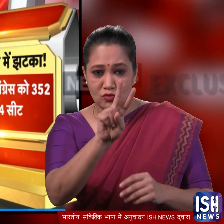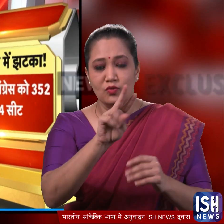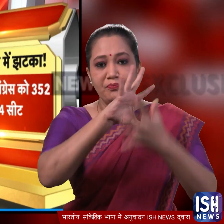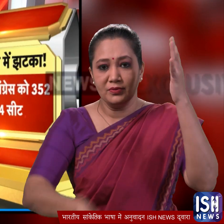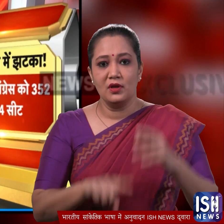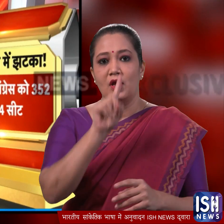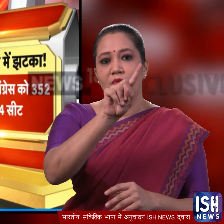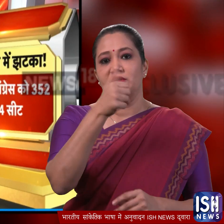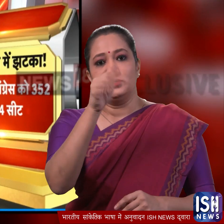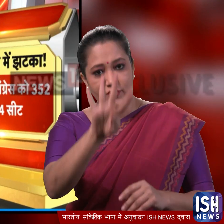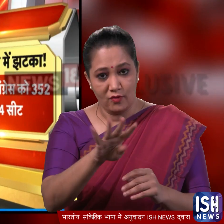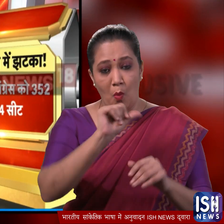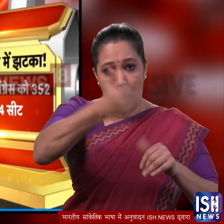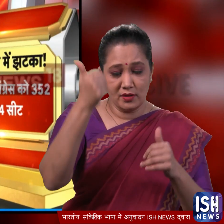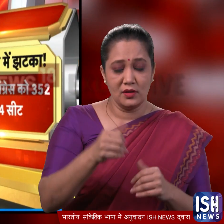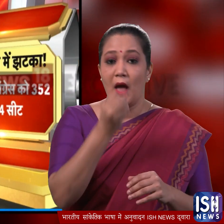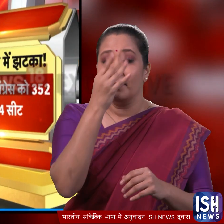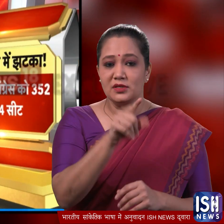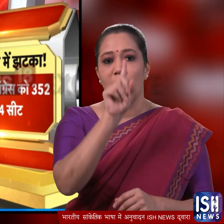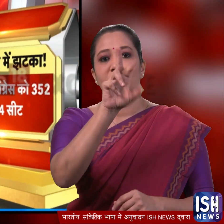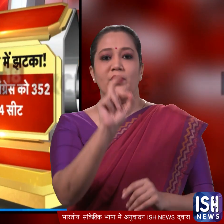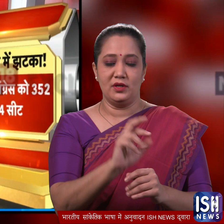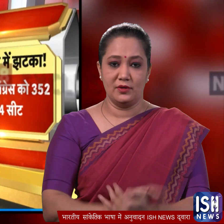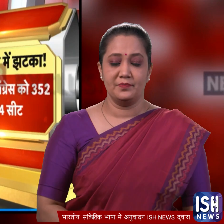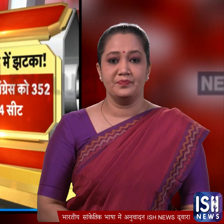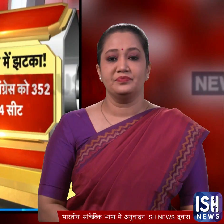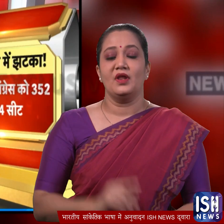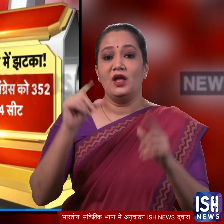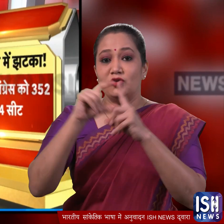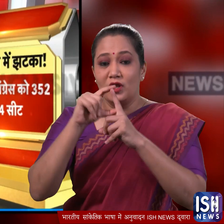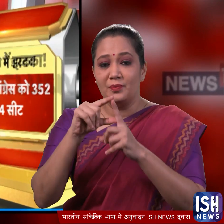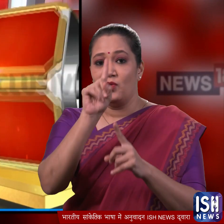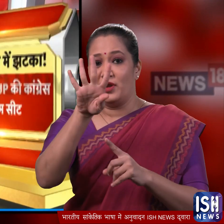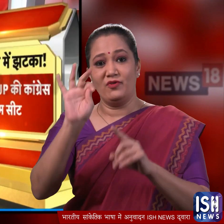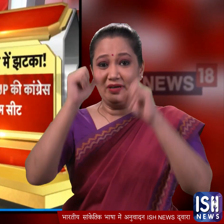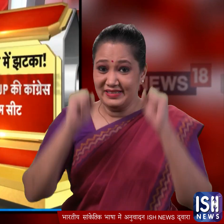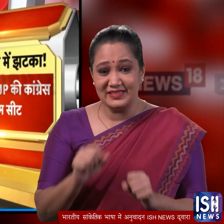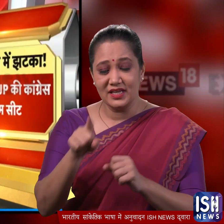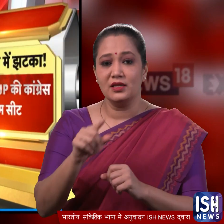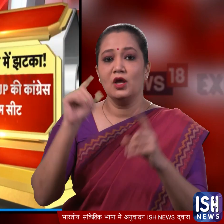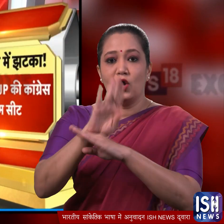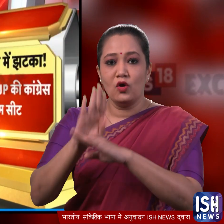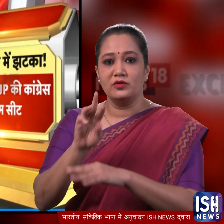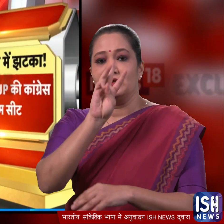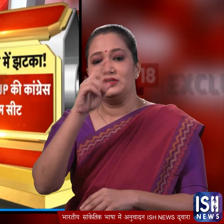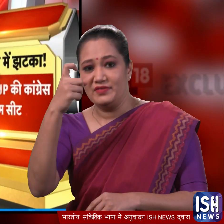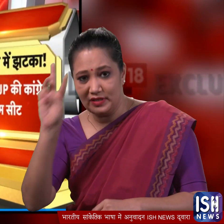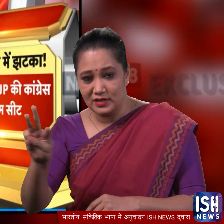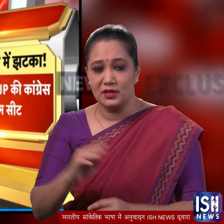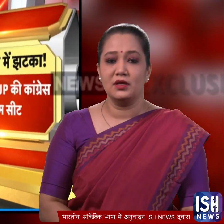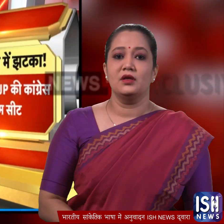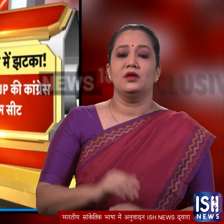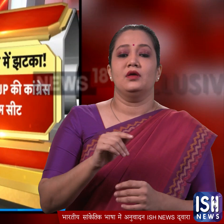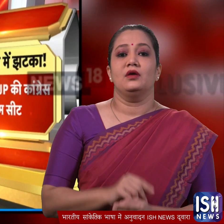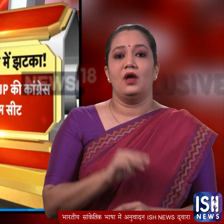में 134 सीटें जीती और बीजेपी को 120 सीटें मिली। तो वहीं धौलपुर की 140 सीटों में कांग्रेस को 73